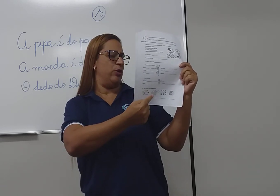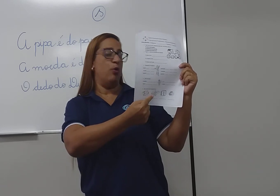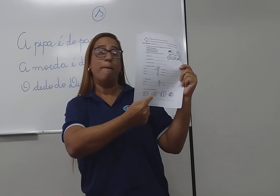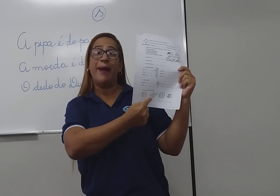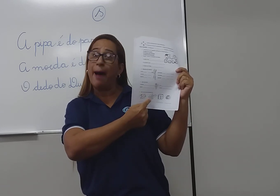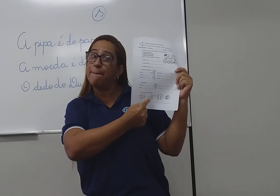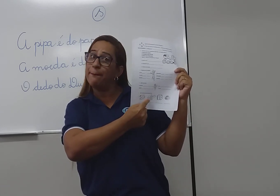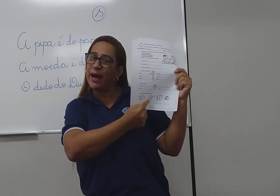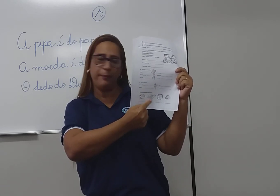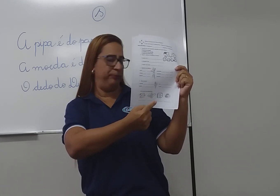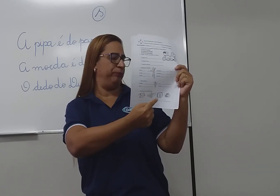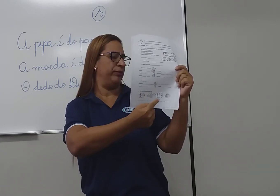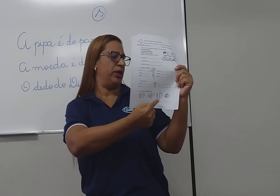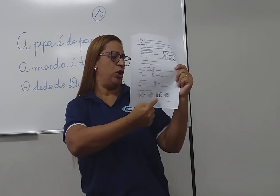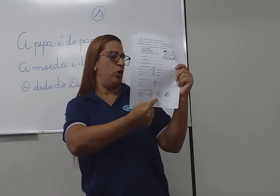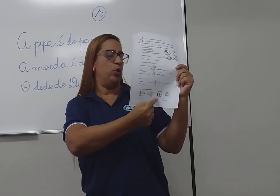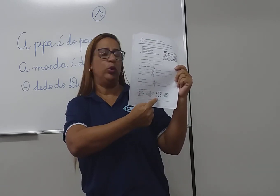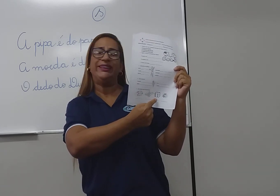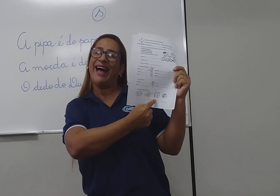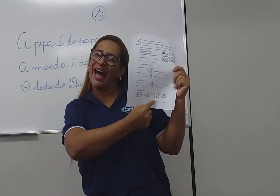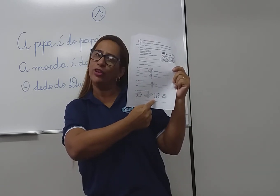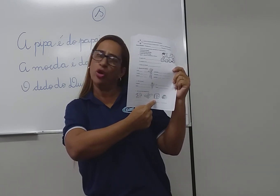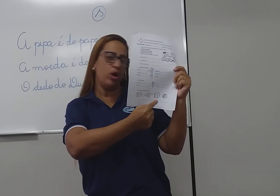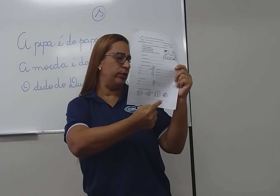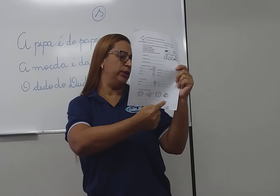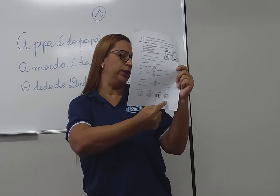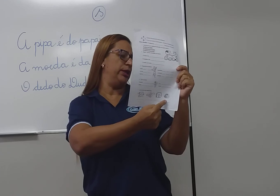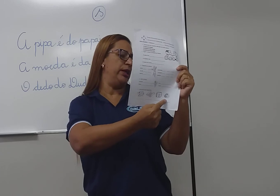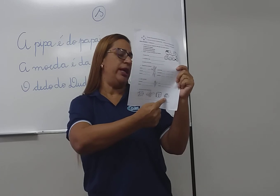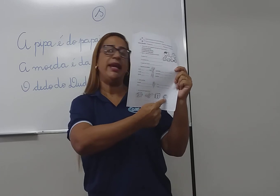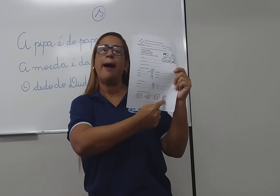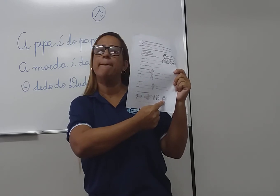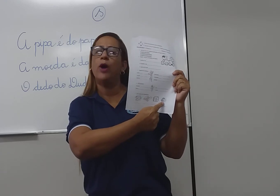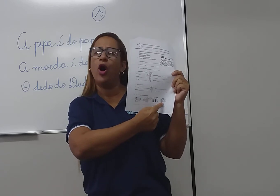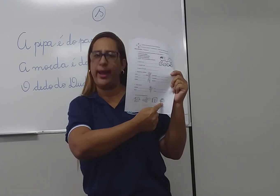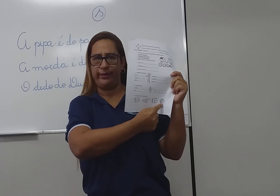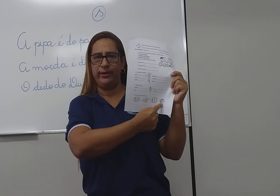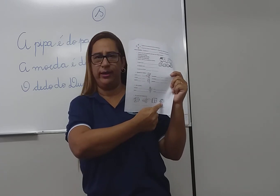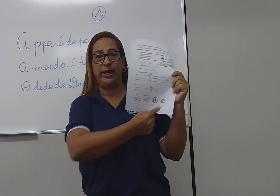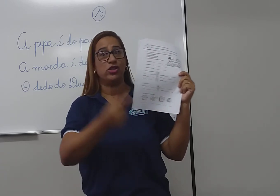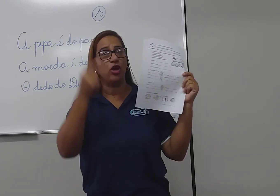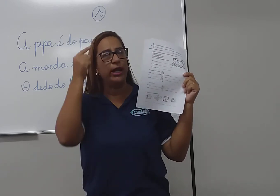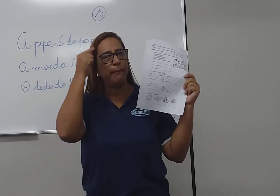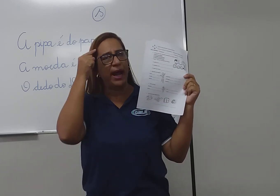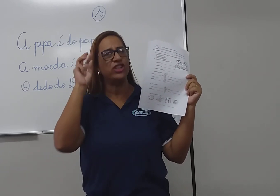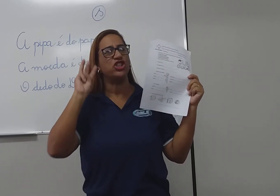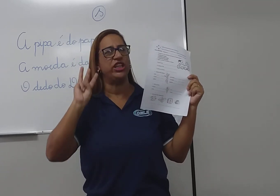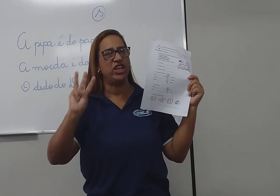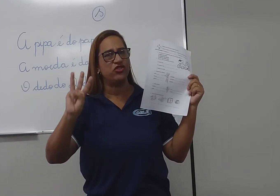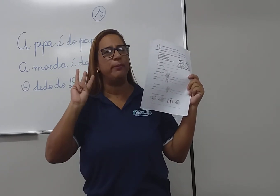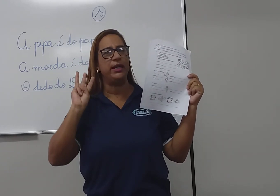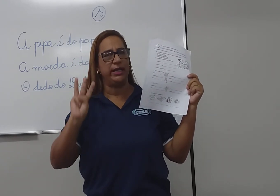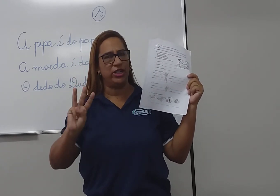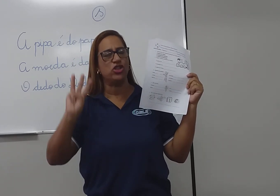o mapa, o dado e a moeda. É só lembrar as três familhinhas que